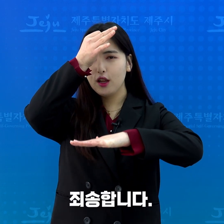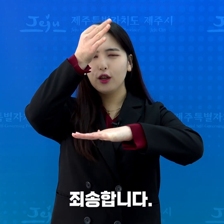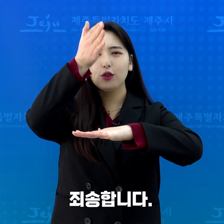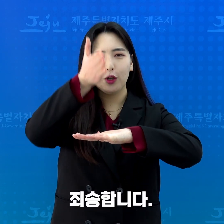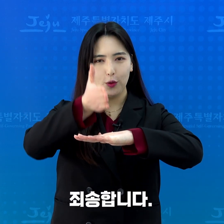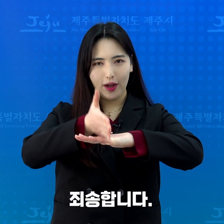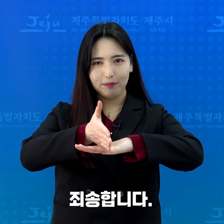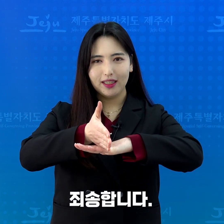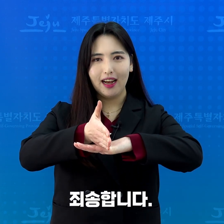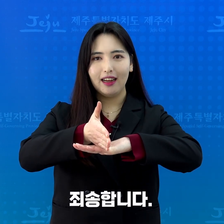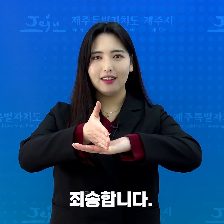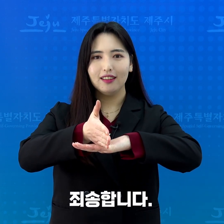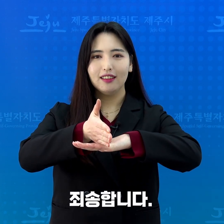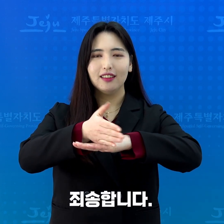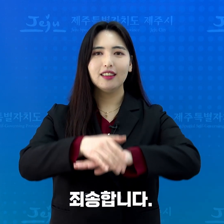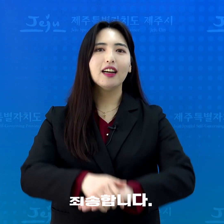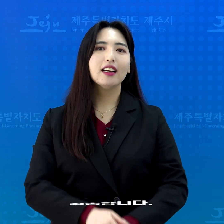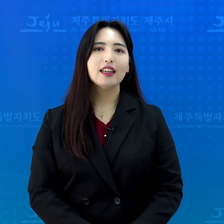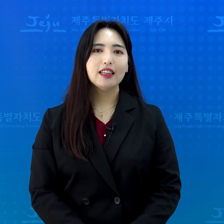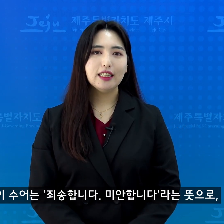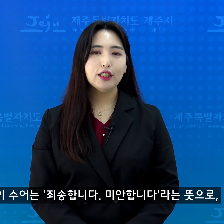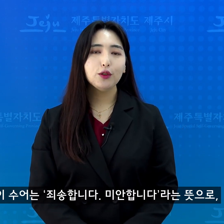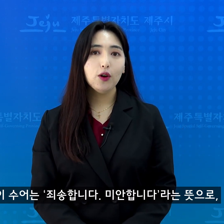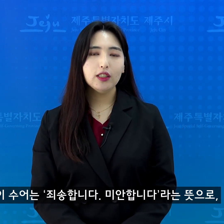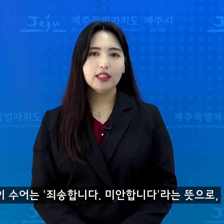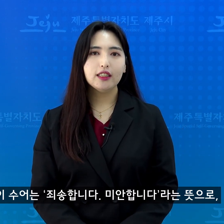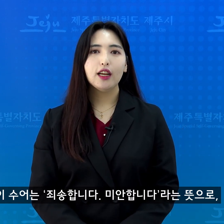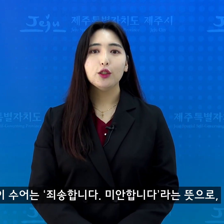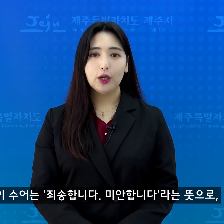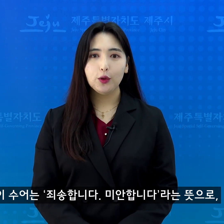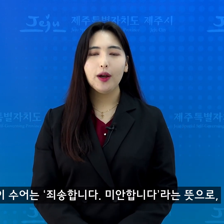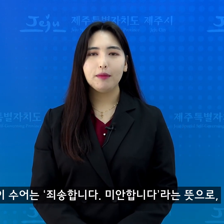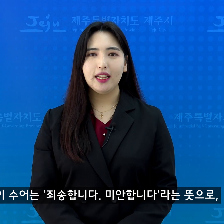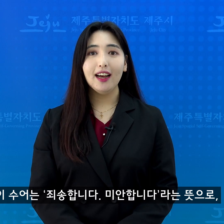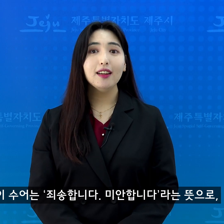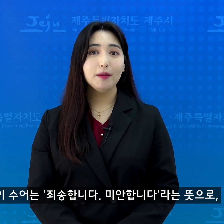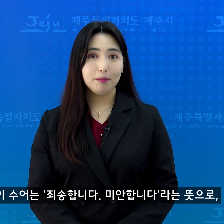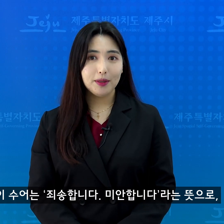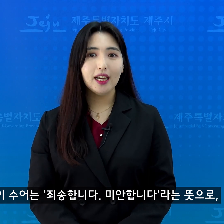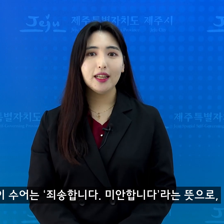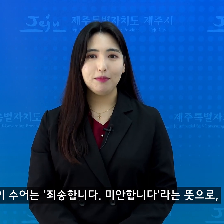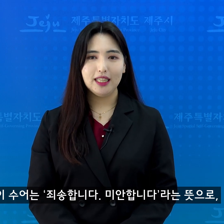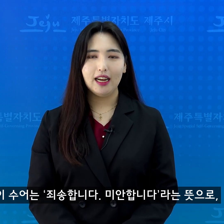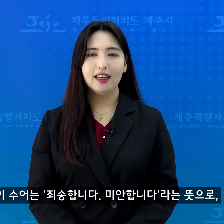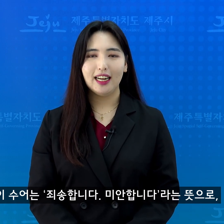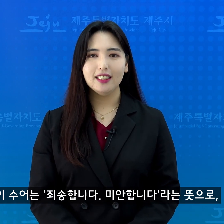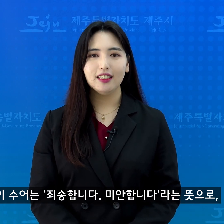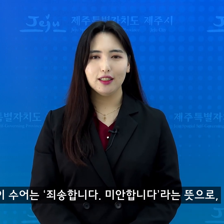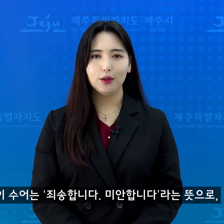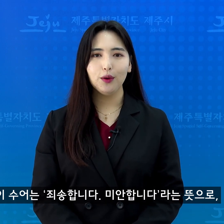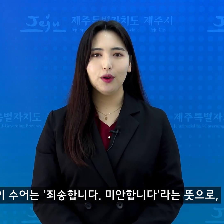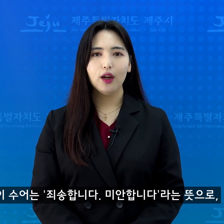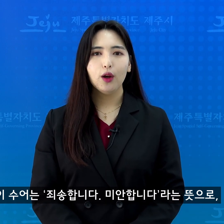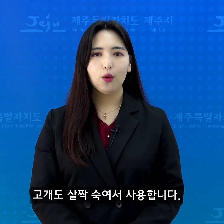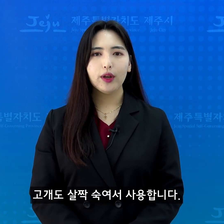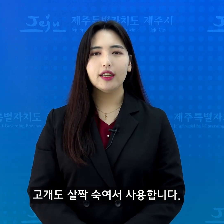죄송합니다. 이 수어는 죄송합니다. 미안합니다. 라는 뜻으로 고개를